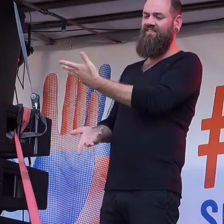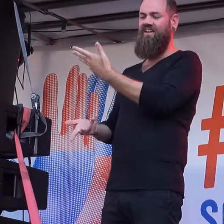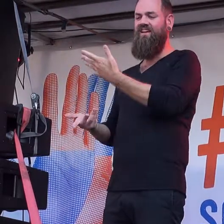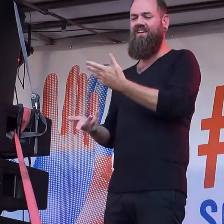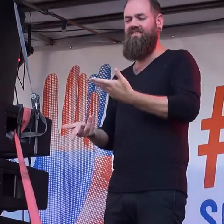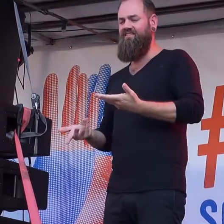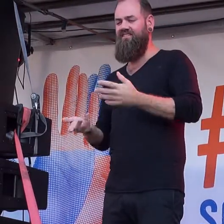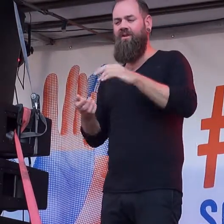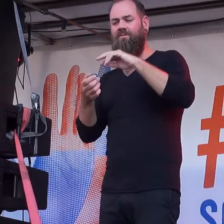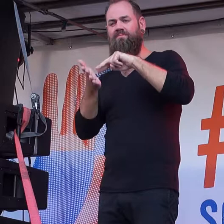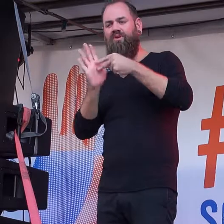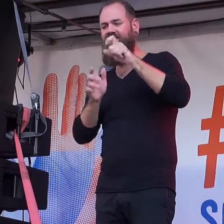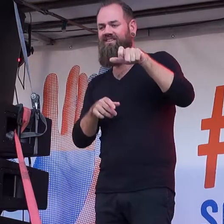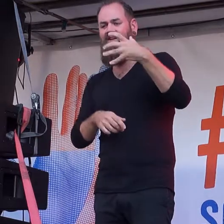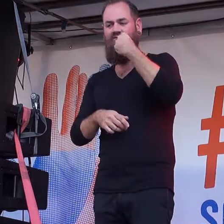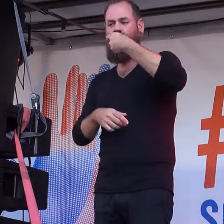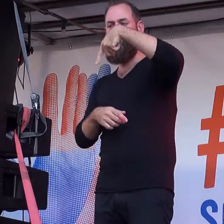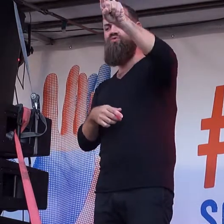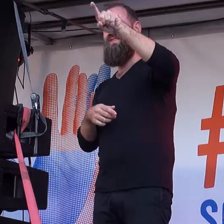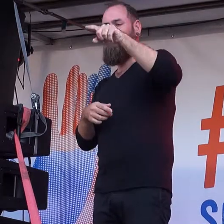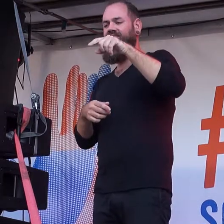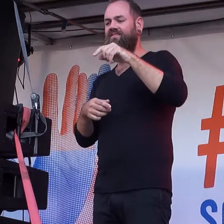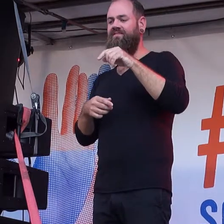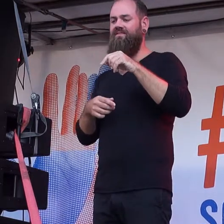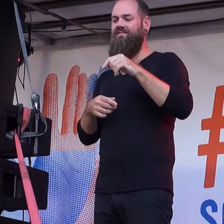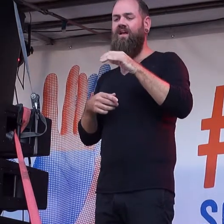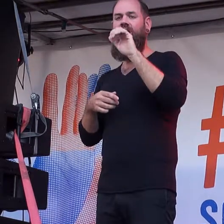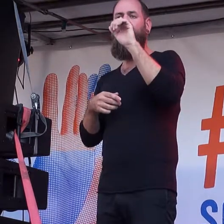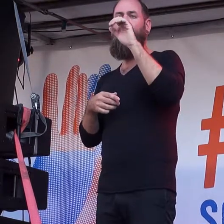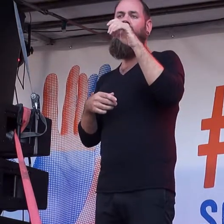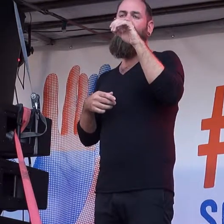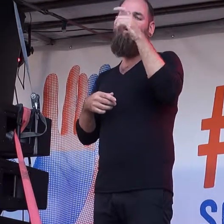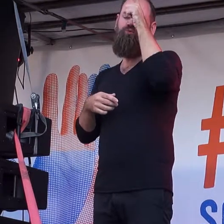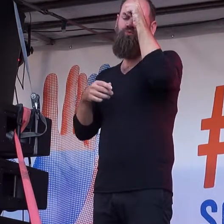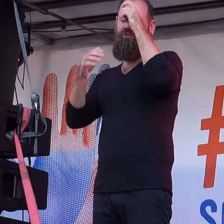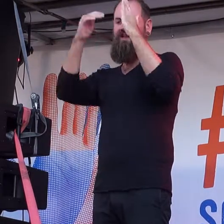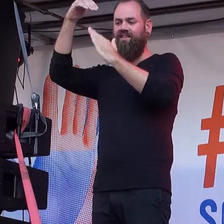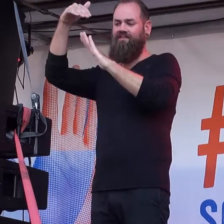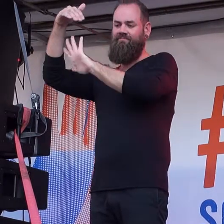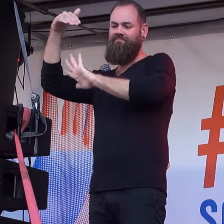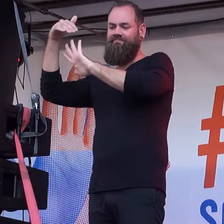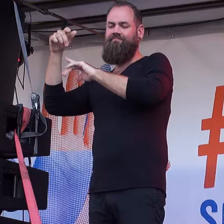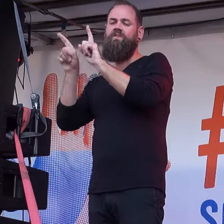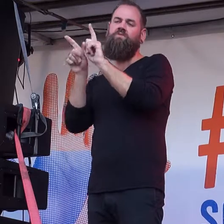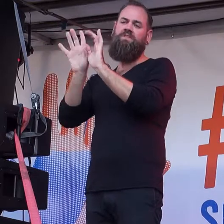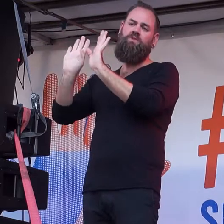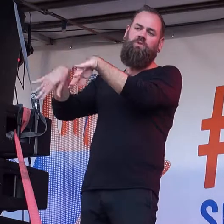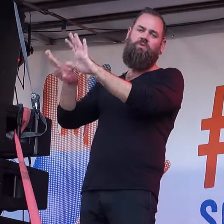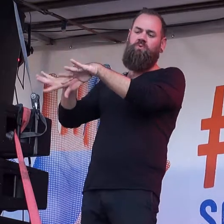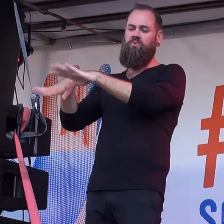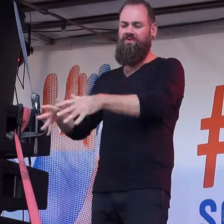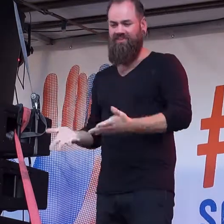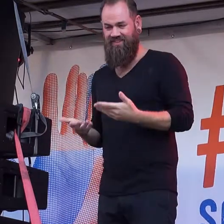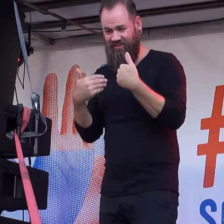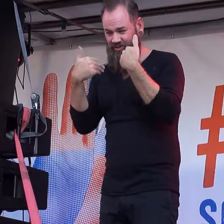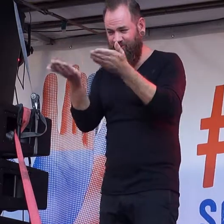wollen im bundestag von der entarteten doppelten staatsbürgerschaft stück lächeln gastarbeiter als gesindel bezeichnet all diese